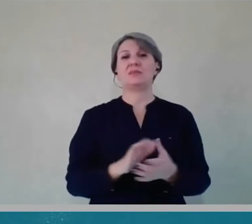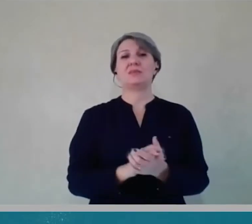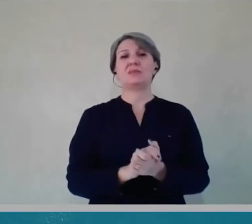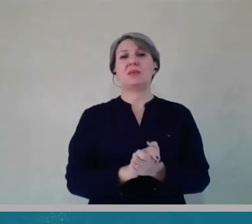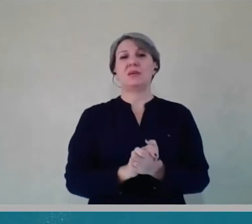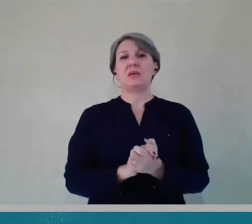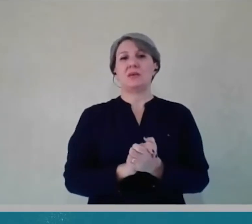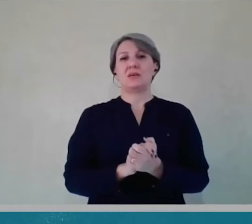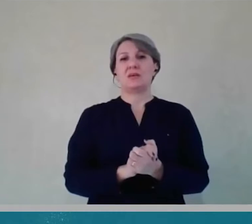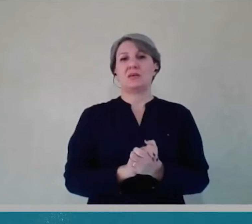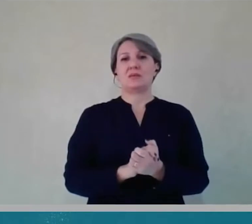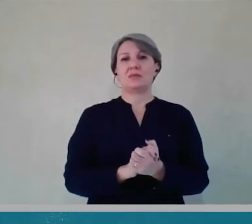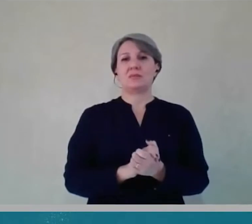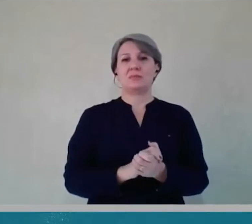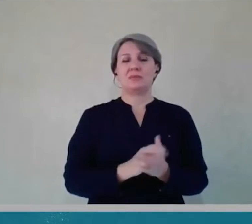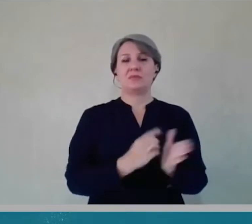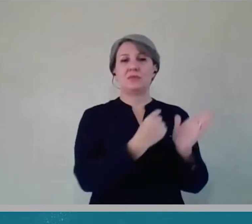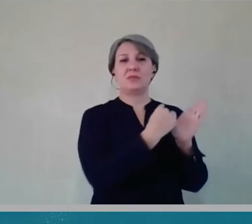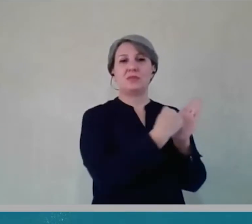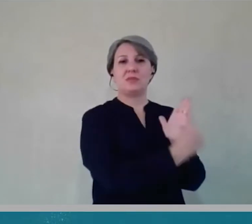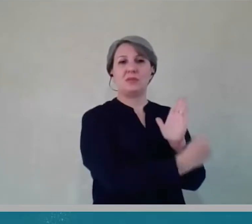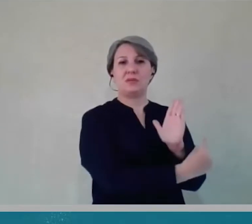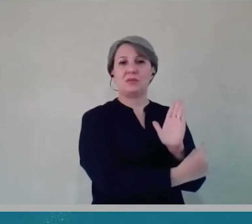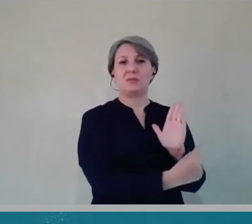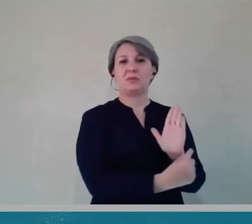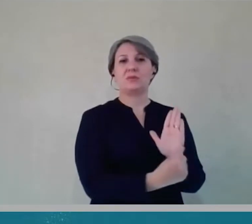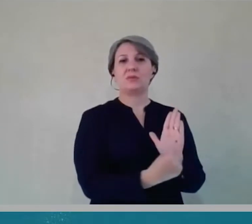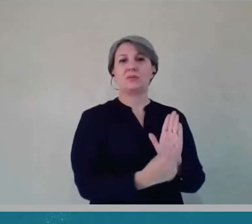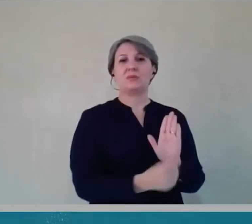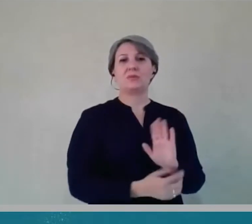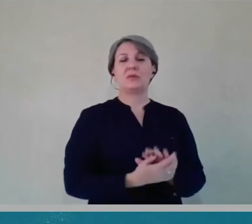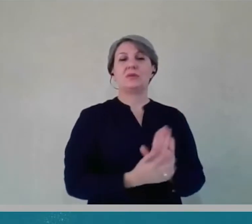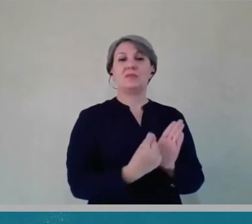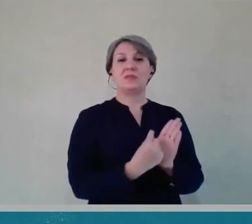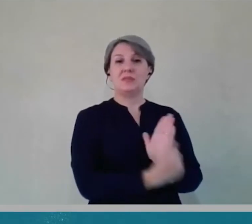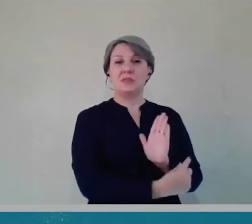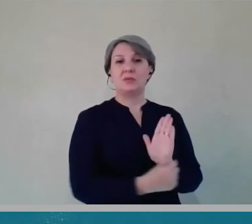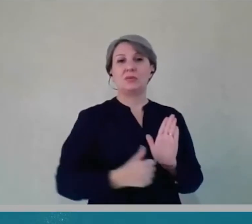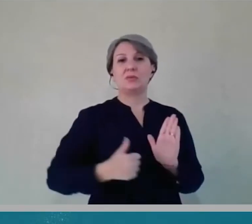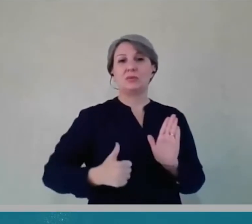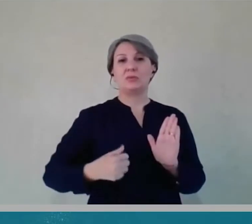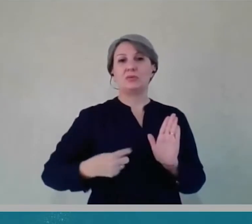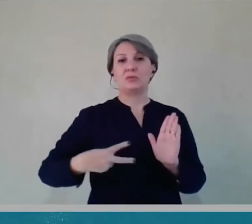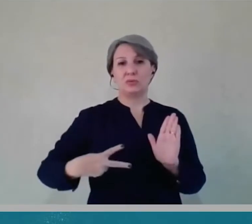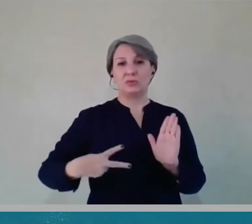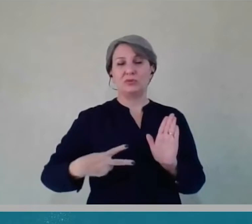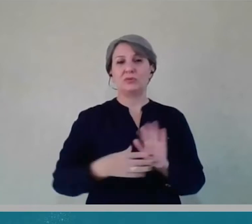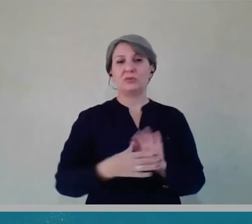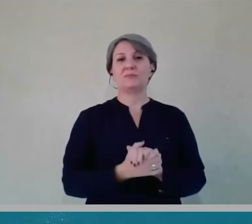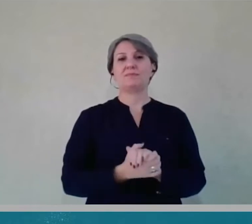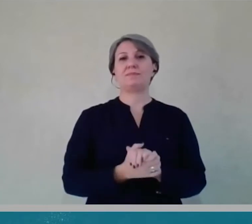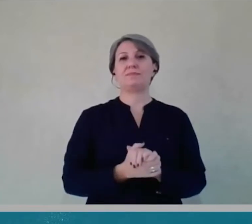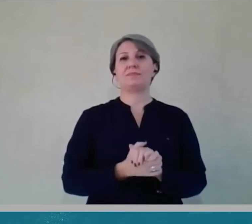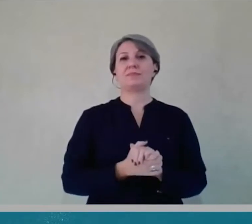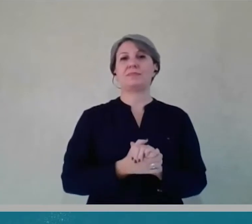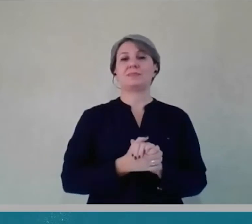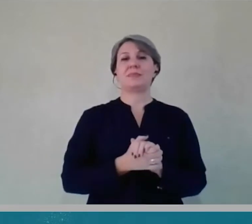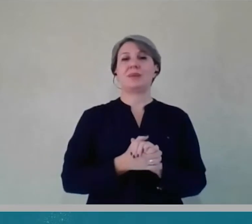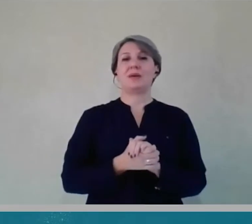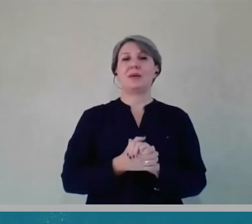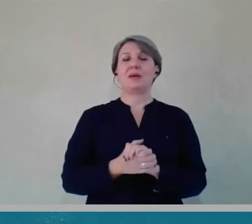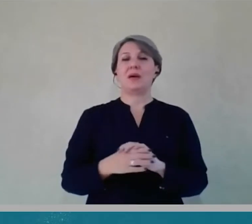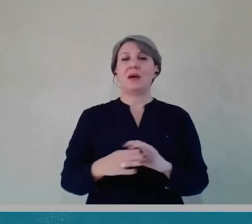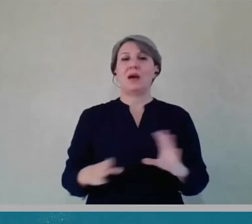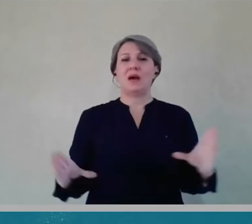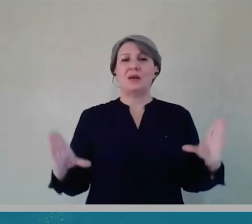Eu vou ler desde 12, porque 12 nós lemos já nas mensagens, né? Vai alta a noite e vem chegando o dia. Irmão, vamos deixar as